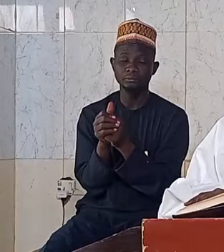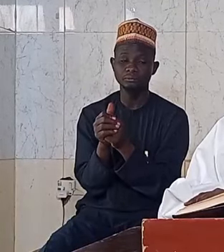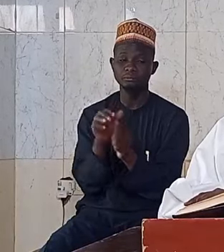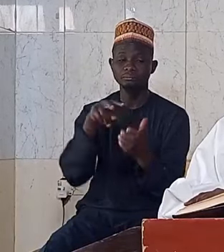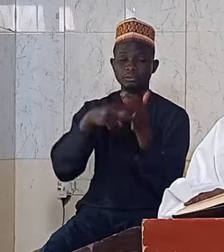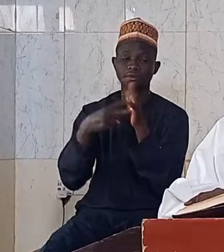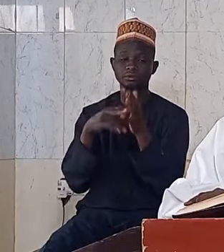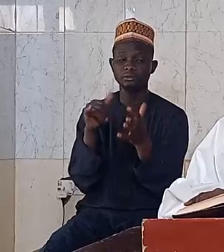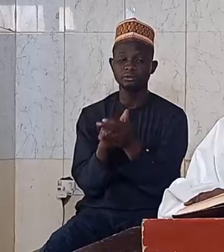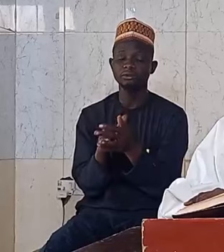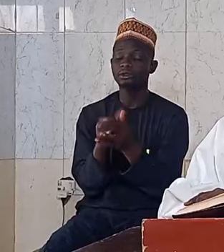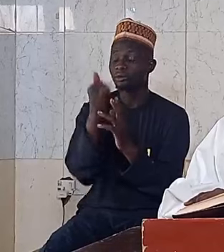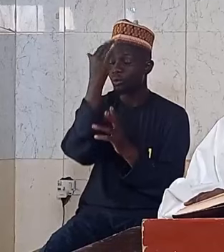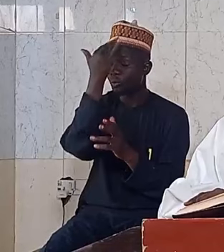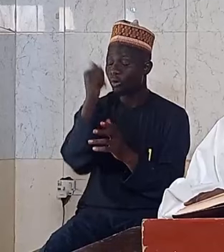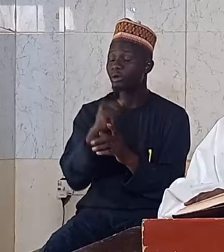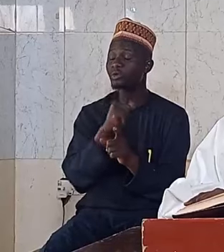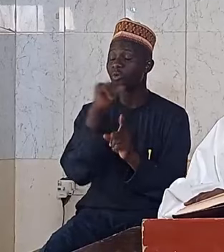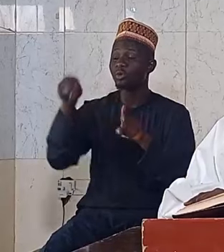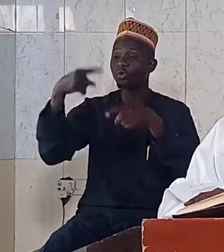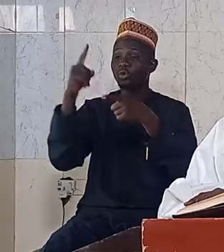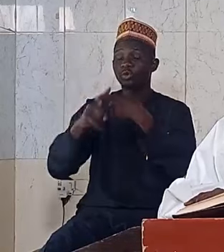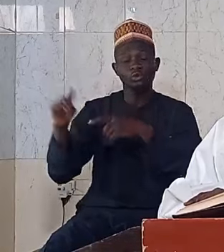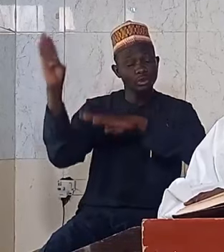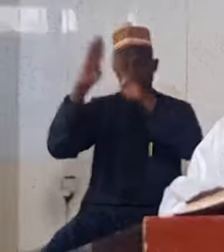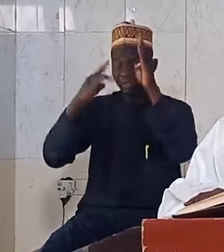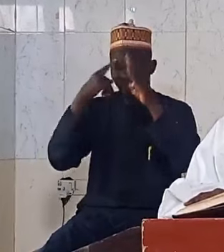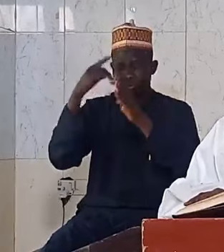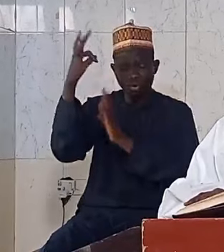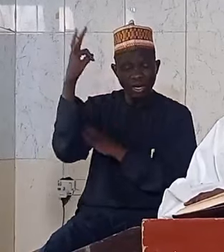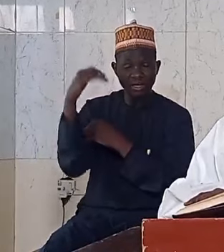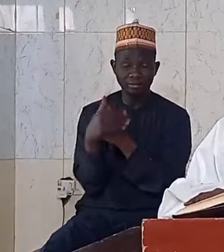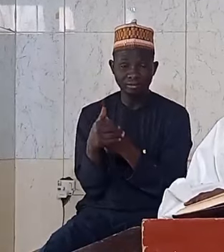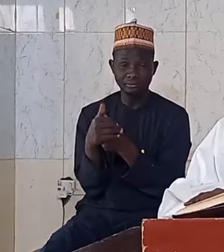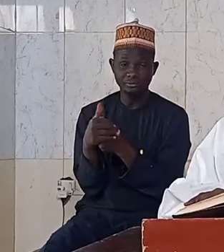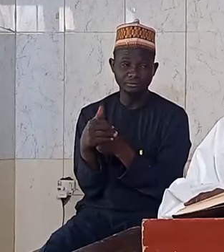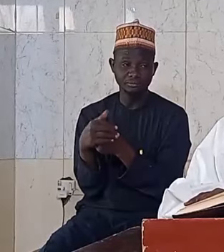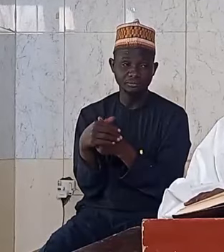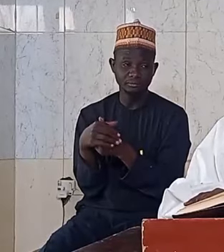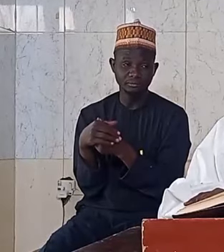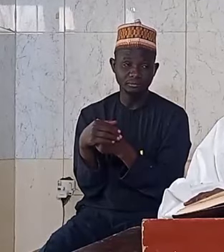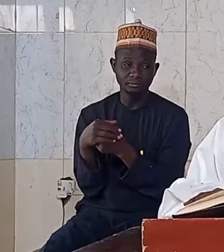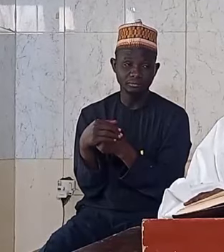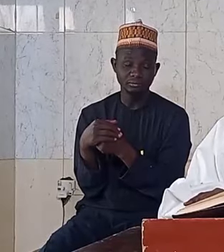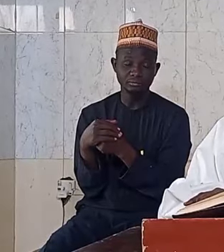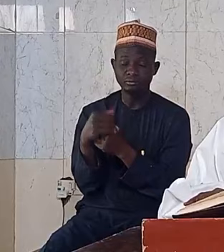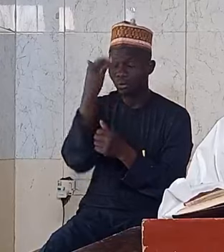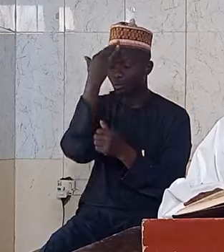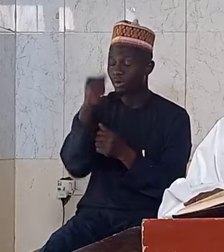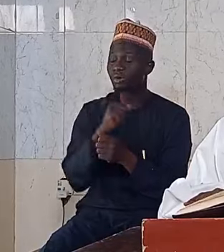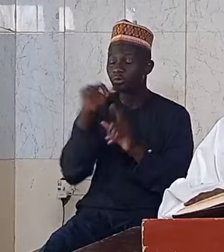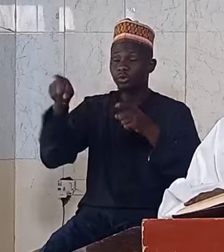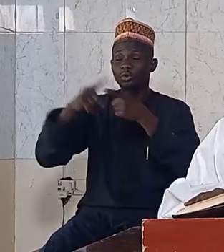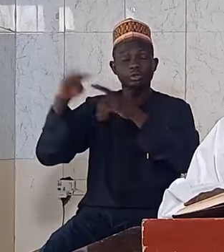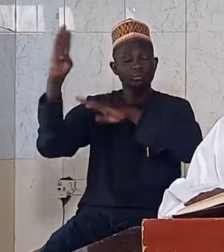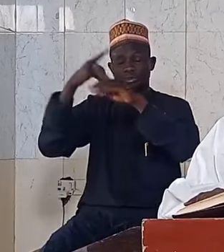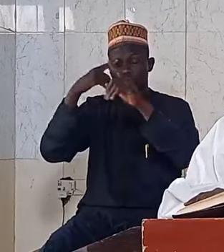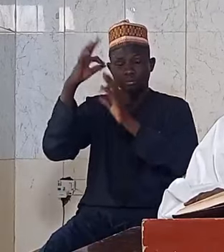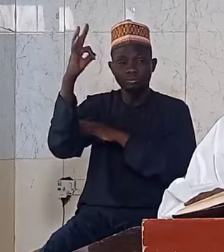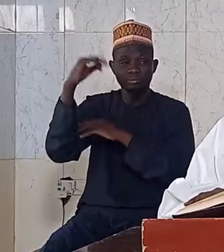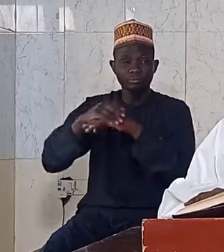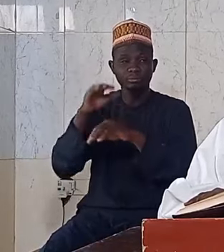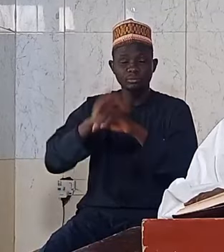ma'ana wa ma lakum la tuqatiluna fi sabilillah wa ma lakum la tuqatiluna